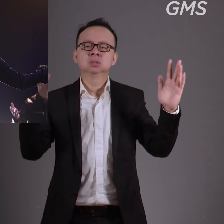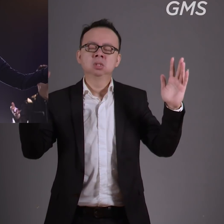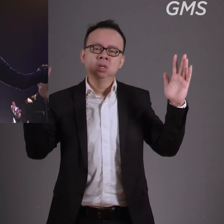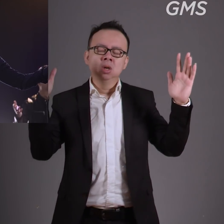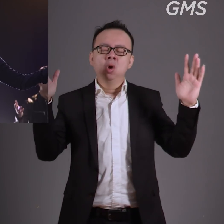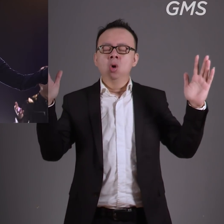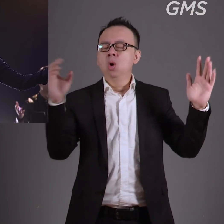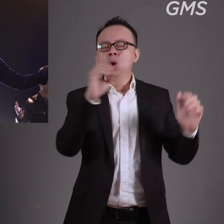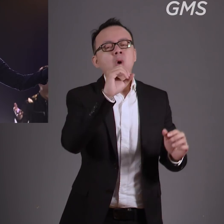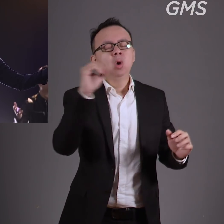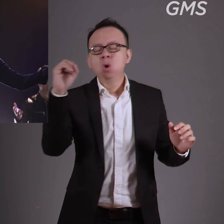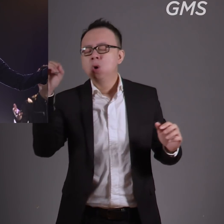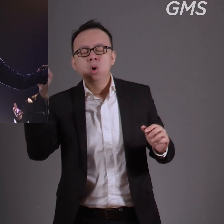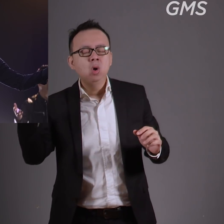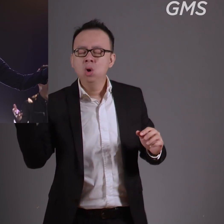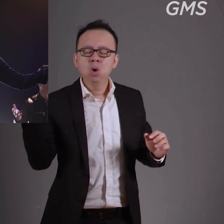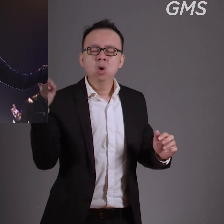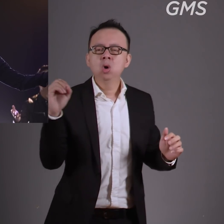namaya sana ya ramo.